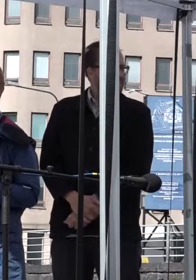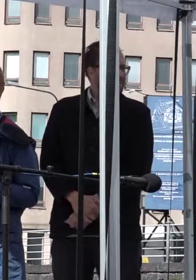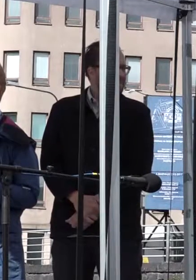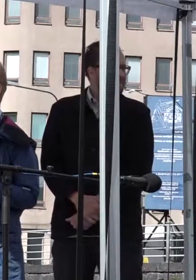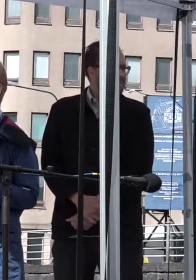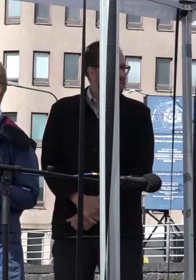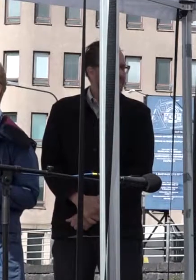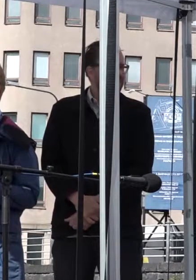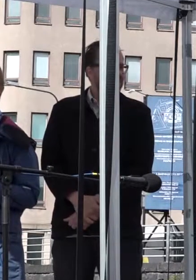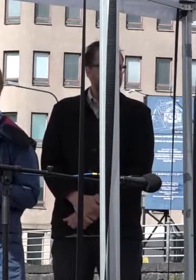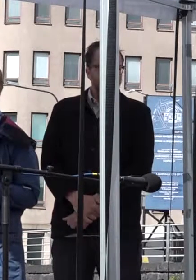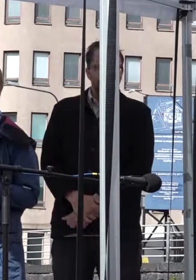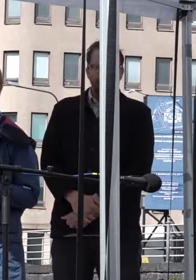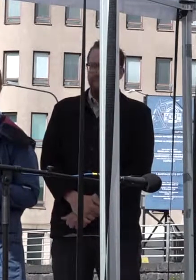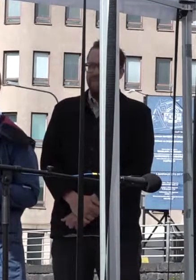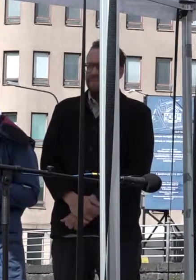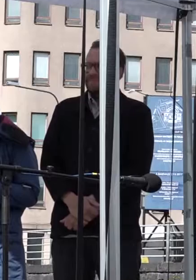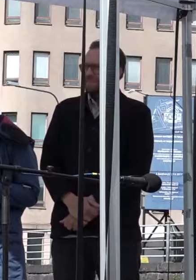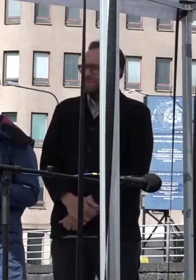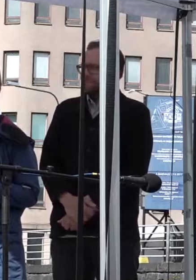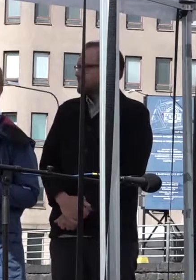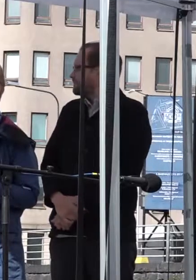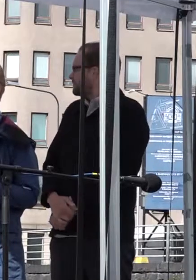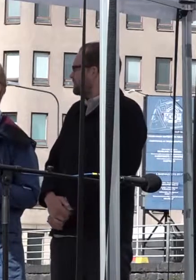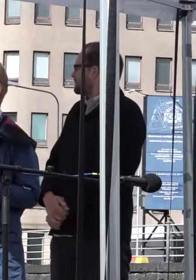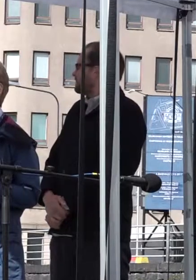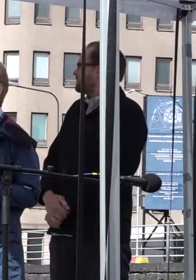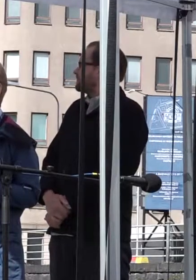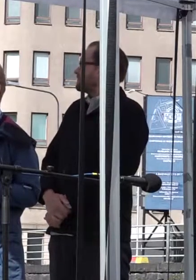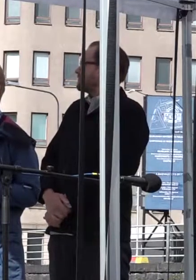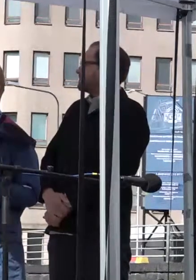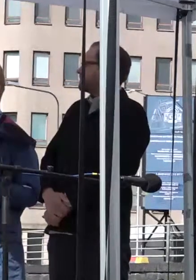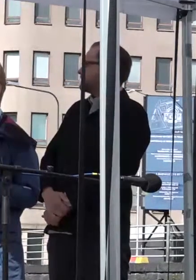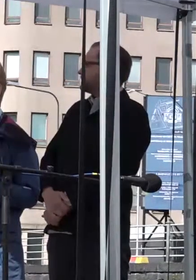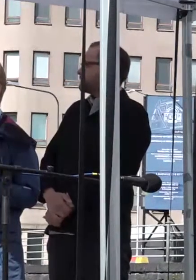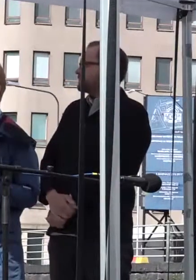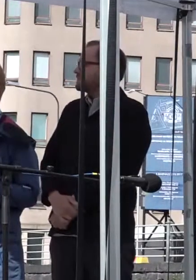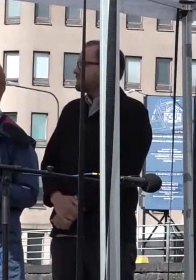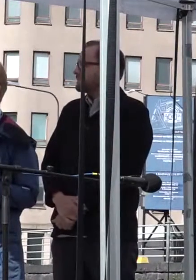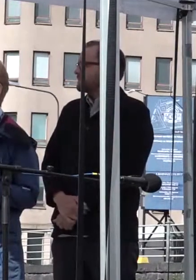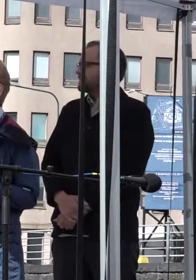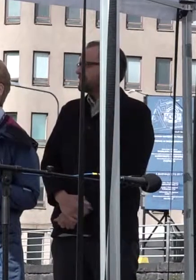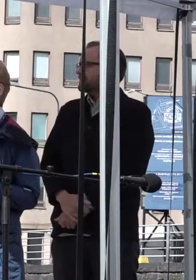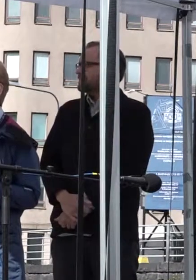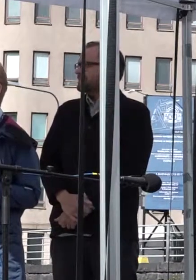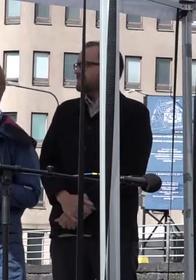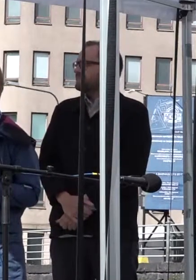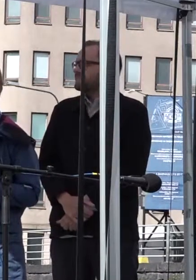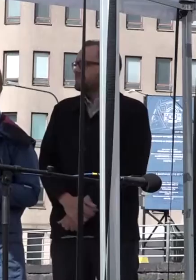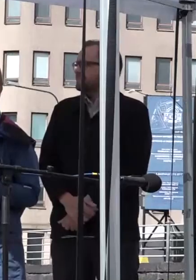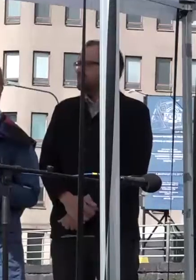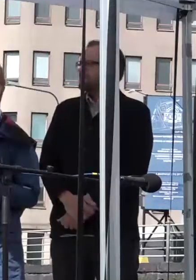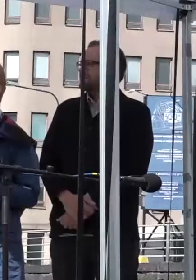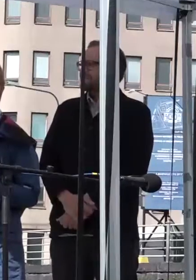sanan siitä nimenomaan tuosta toimeenpanosta, vaikka tänään onkin juhlan aika. Elikkä ihan niin kuin Kaari sanoi, niin